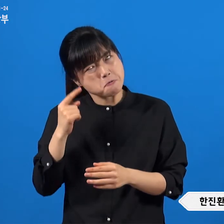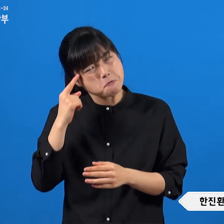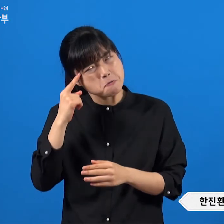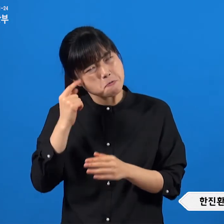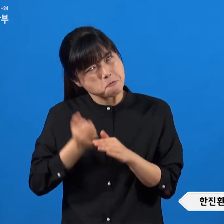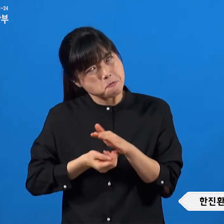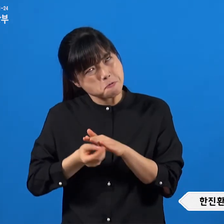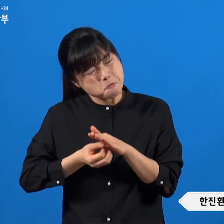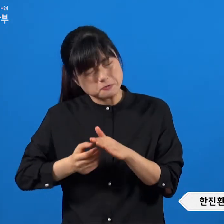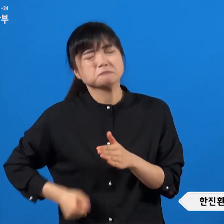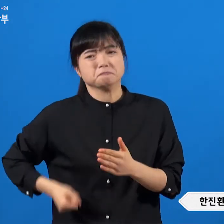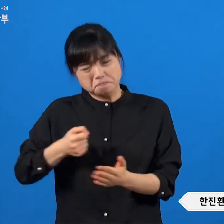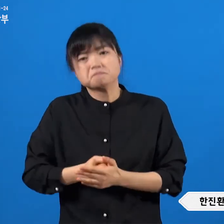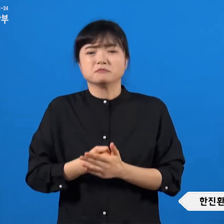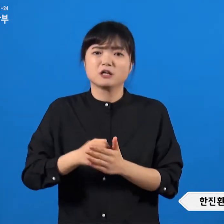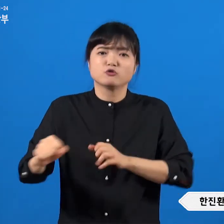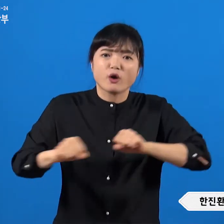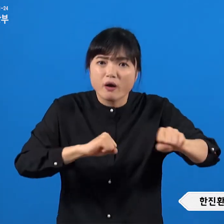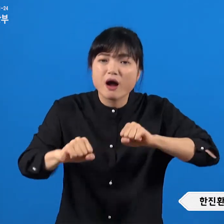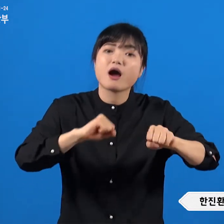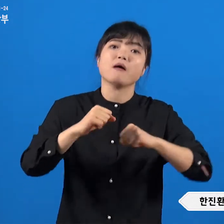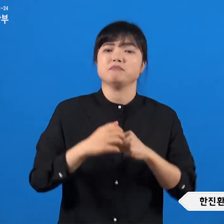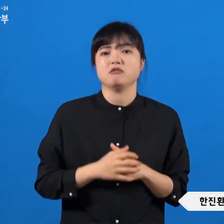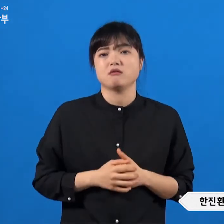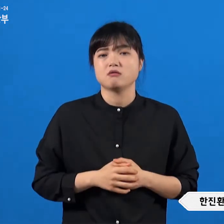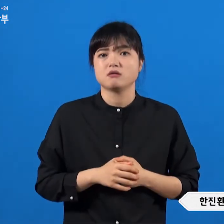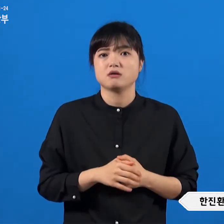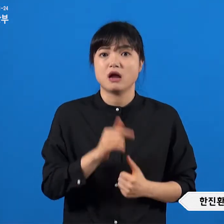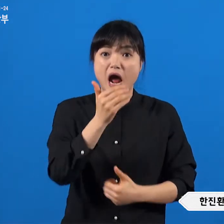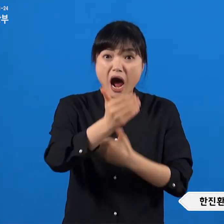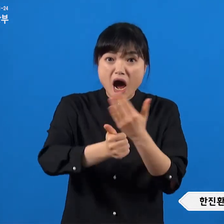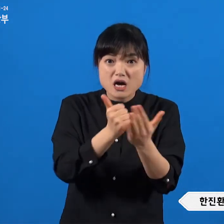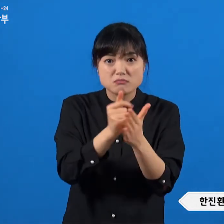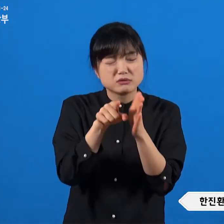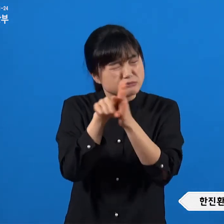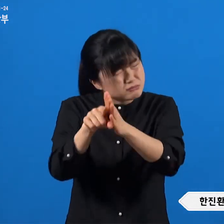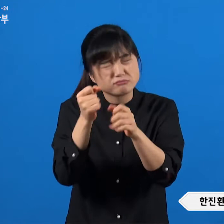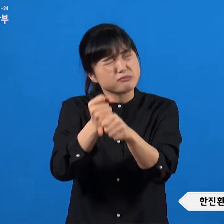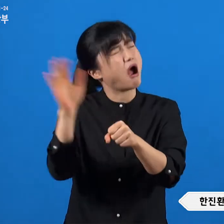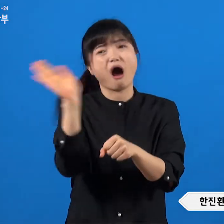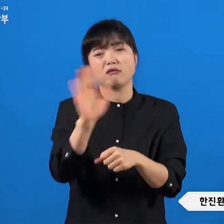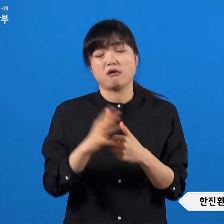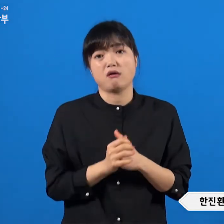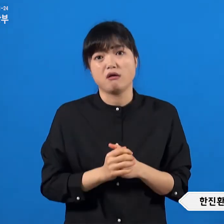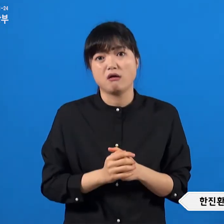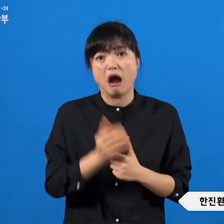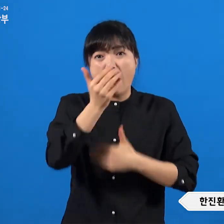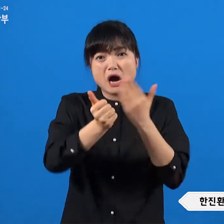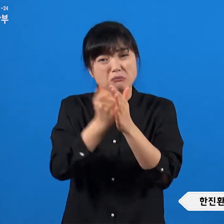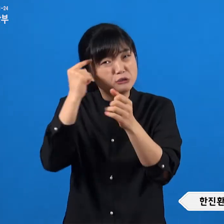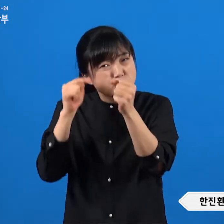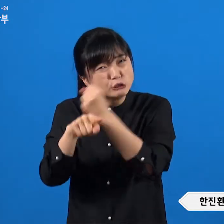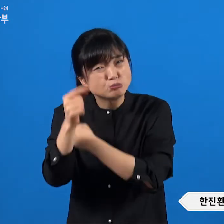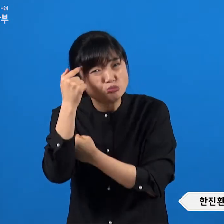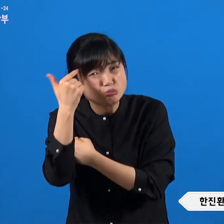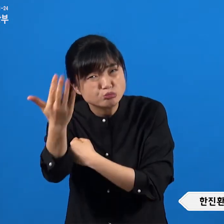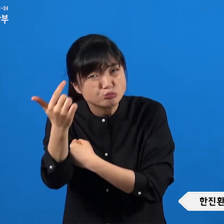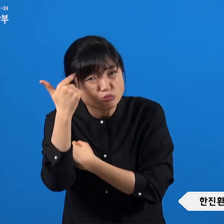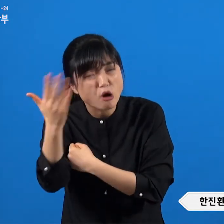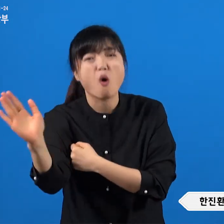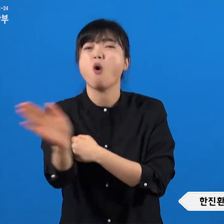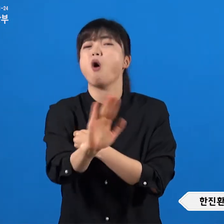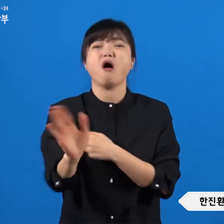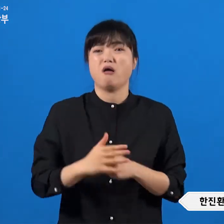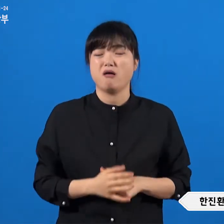자기 생각대로 움직입니다. 하나님을 의뢰하지도 않고 하나님의 뜻을 좀 깊이 물어보지도